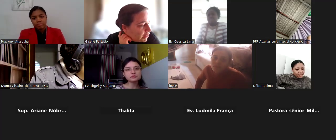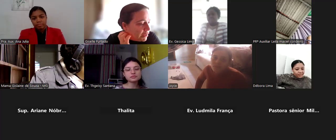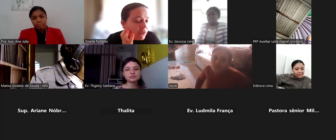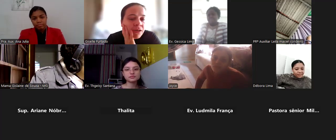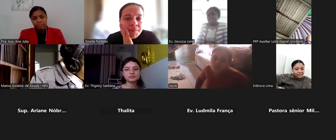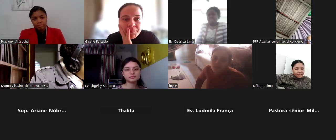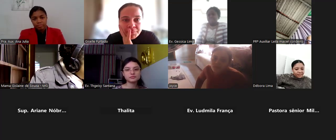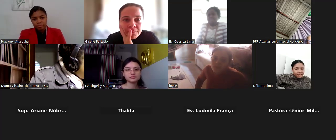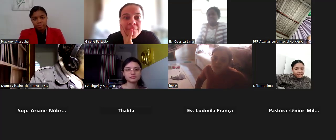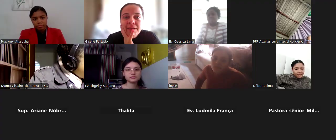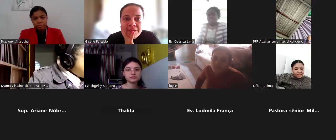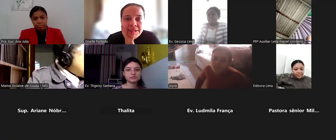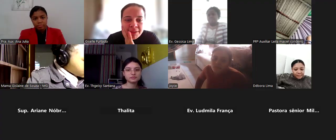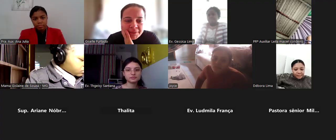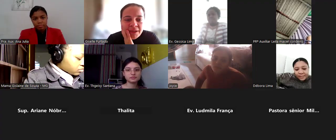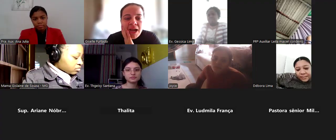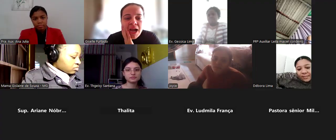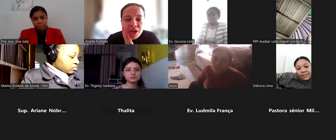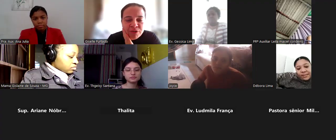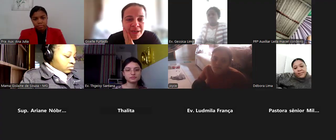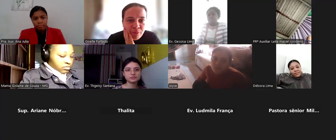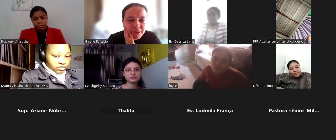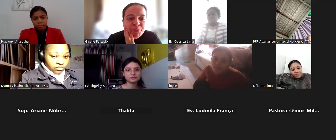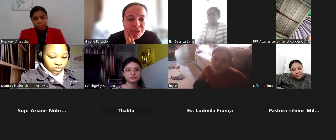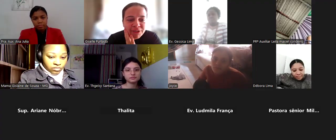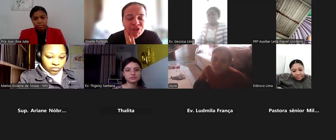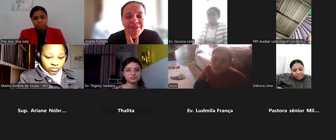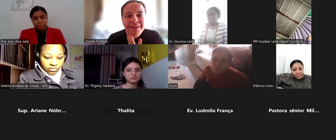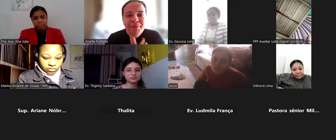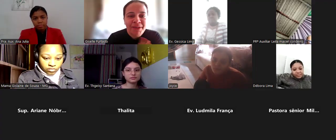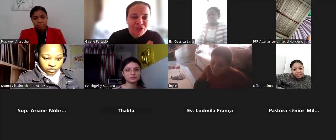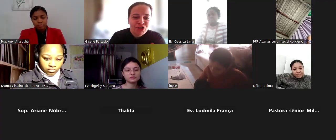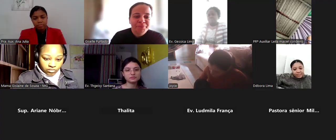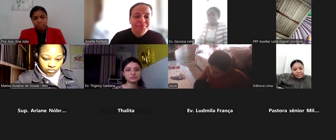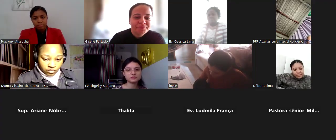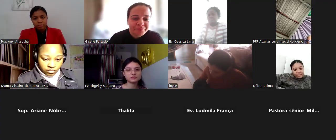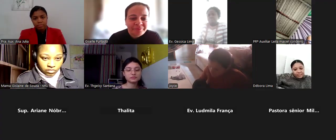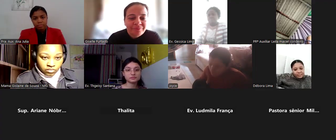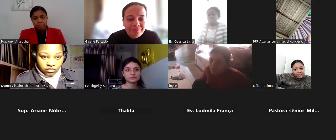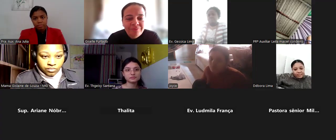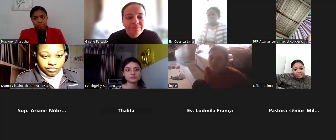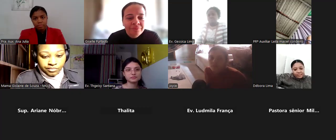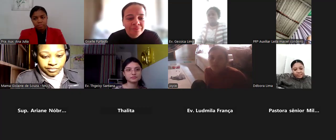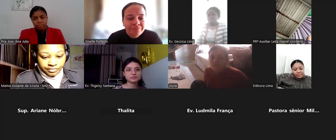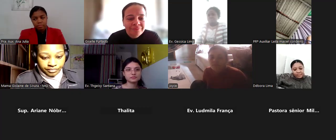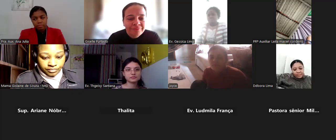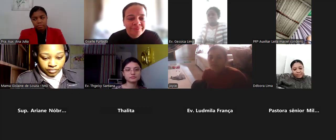depois eles dão um sinal para sim. nós, né? Ai, o De uma sinal, muito característica para o importante. nosso nome Exatamente. e a gente pode começar a se apresentar com esse